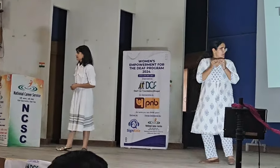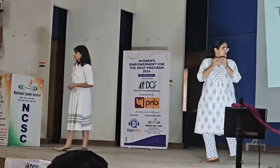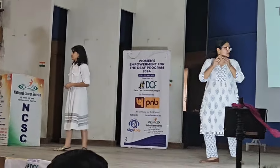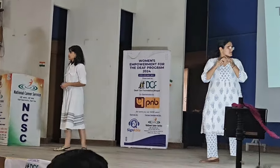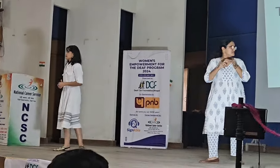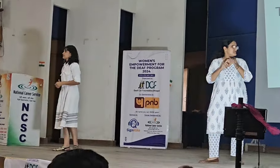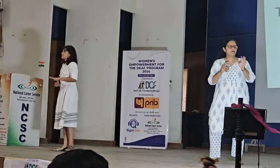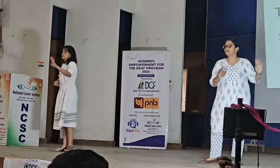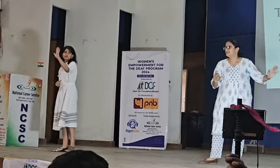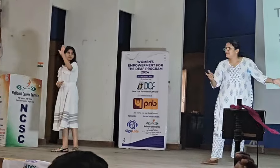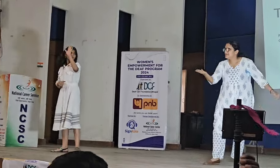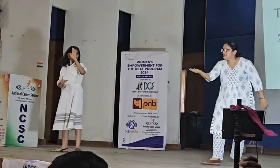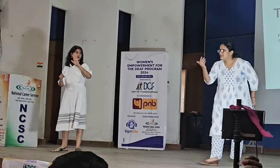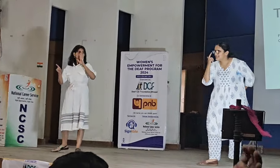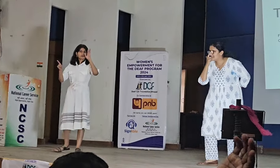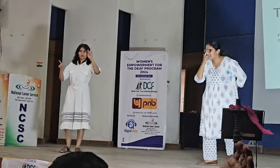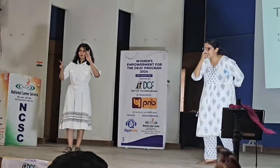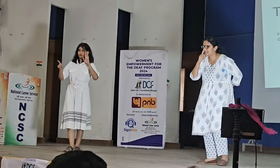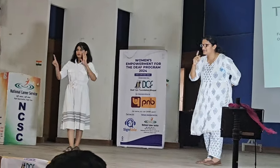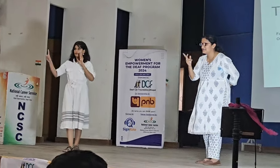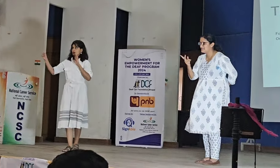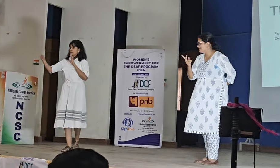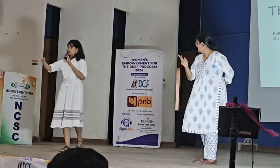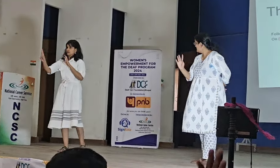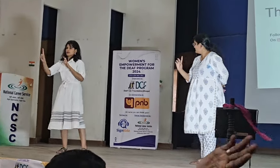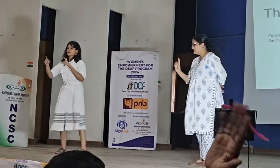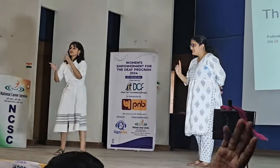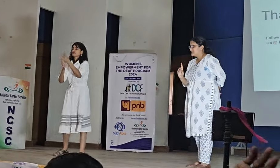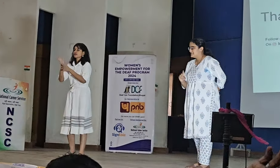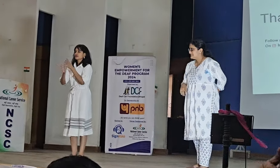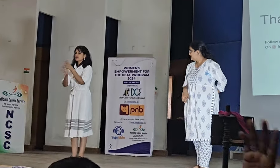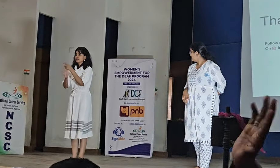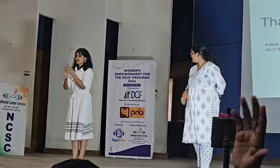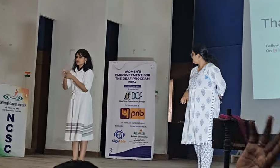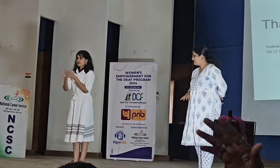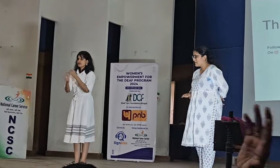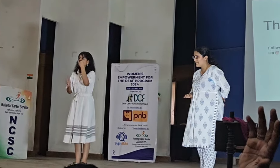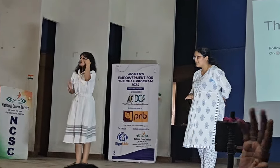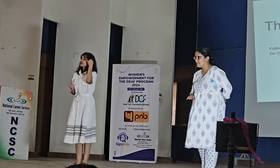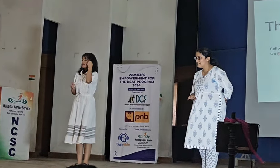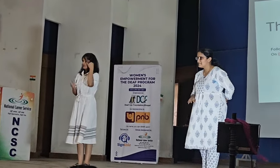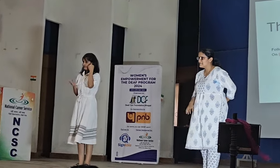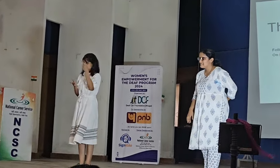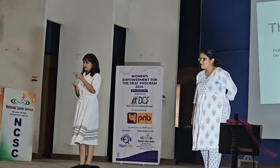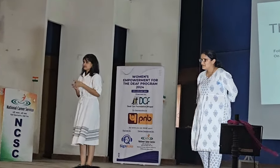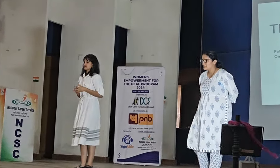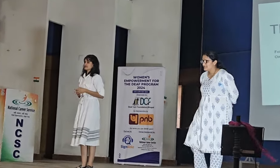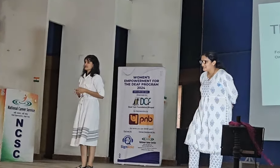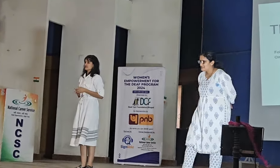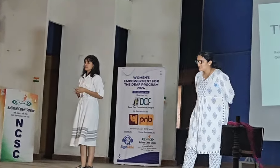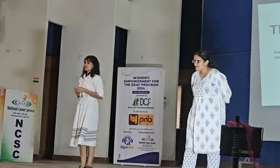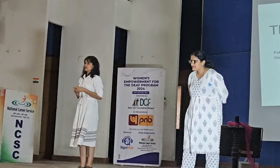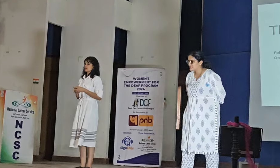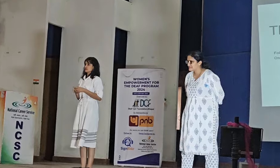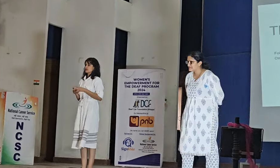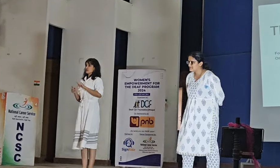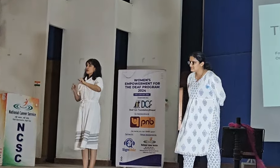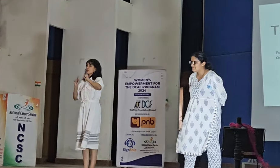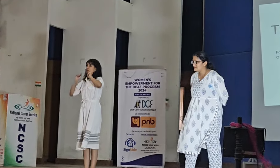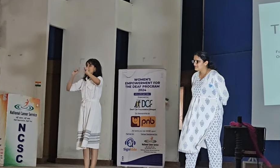बट मुझे ये नहीं पता था कि अशर भी होता है कोई चीज, बट ठीक है विदाउट मतलब हेरिडिटी में भी नहीं होता है, कभी कभी लोगों को हो जाता